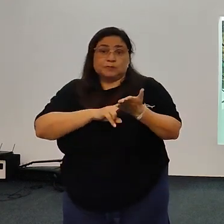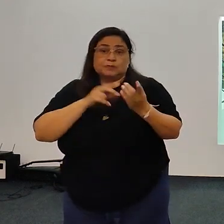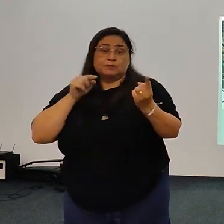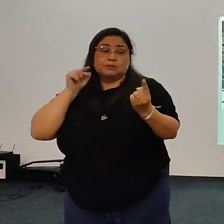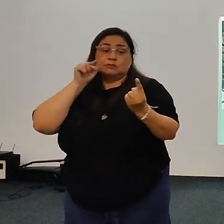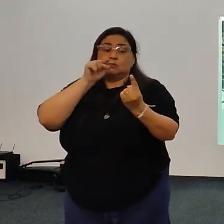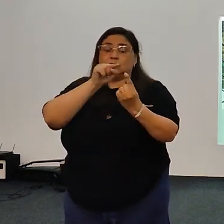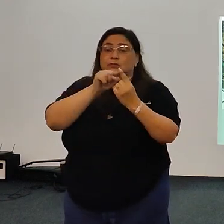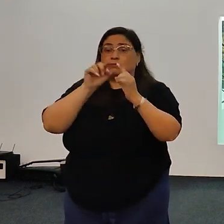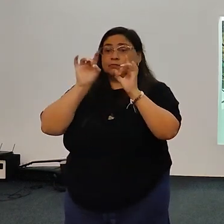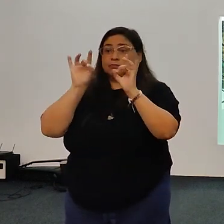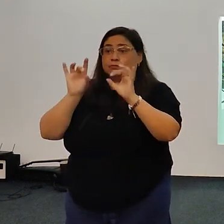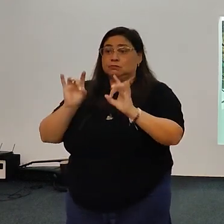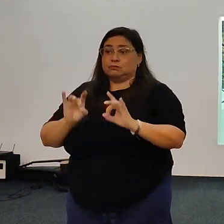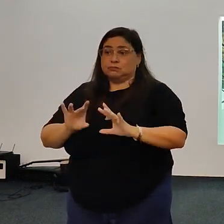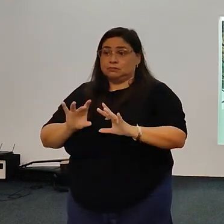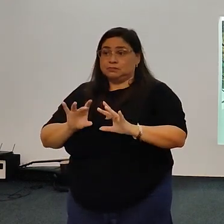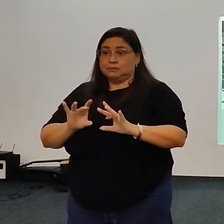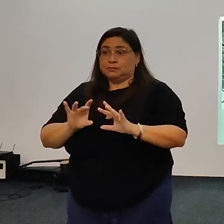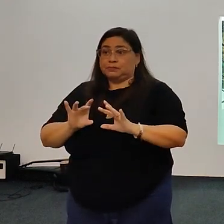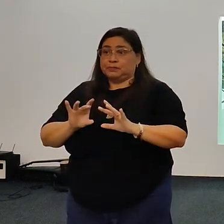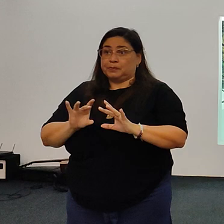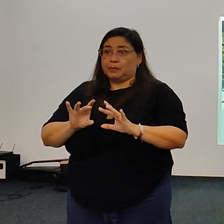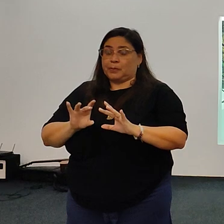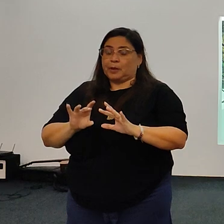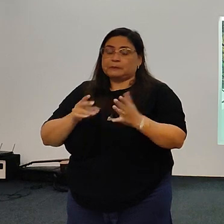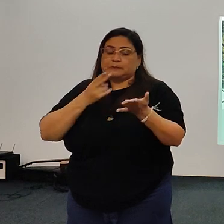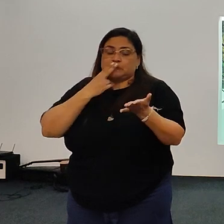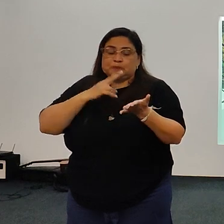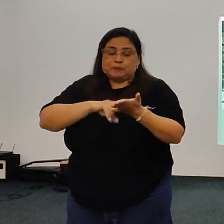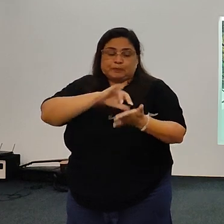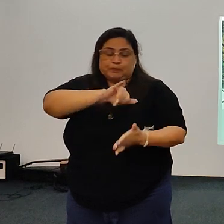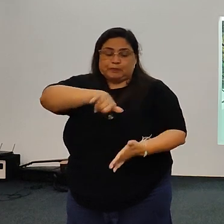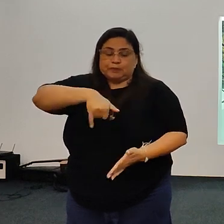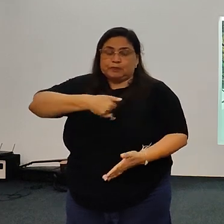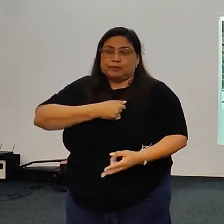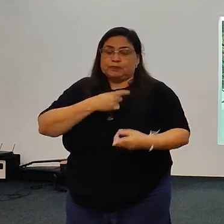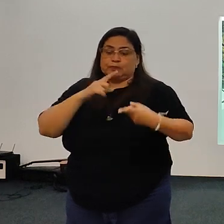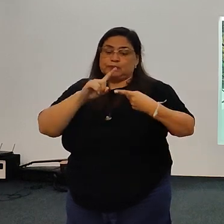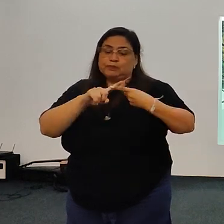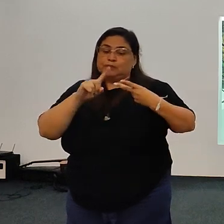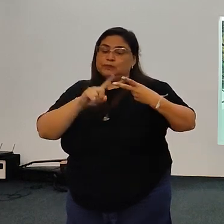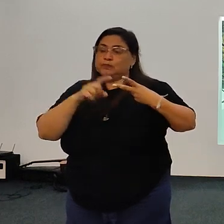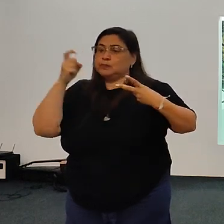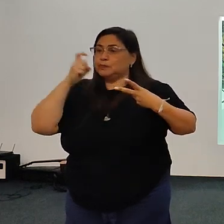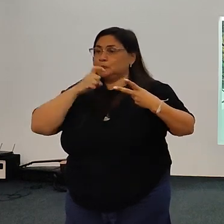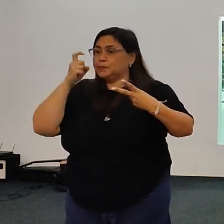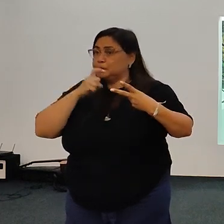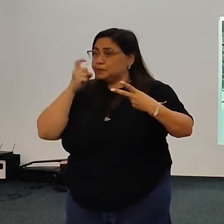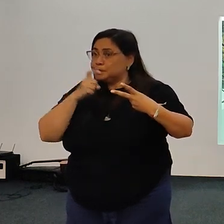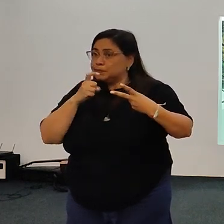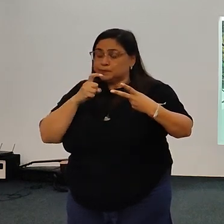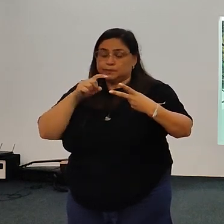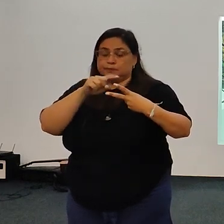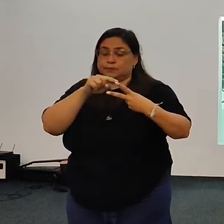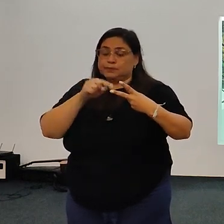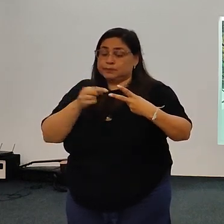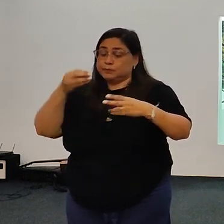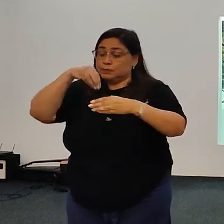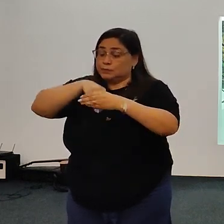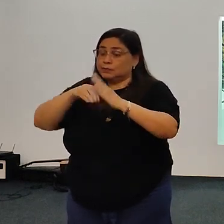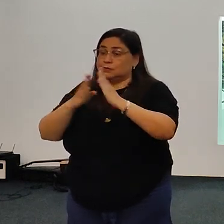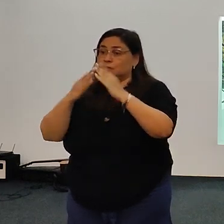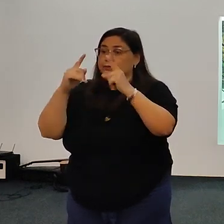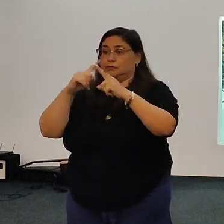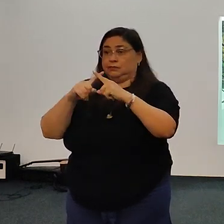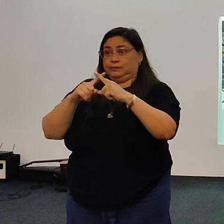objetivo muito específico. João ele escreve essa carta para combater 2 heresias que estavam acontecendo na igreja naqueles